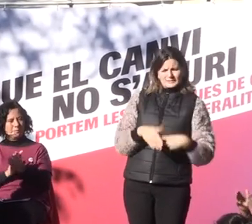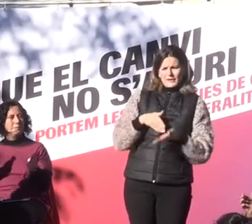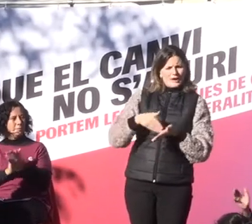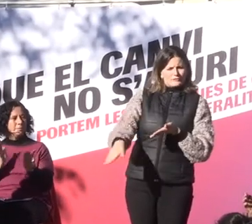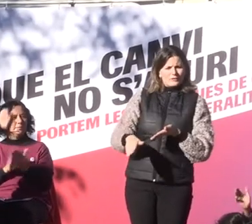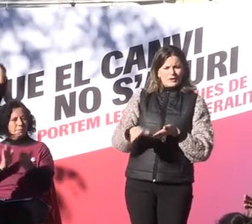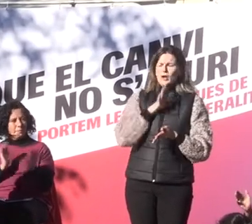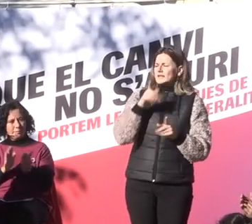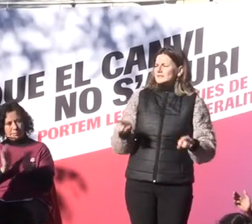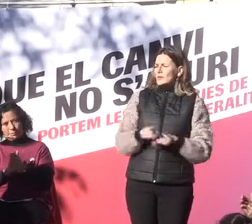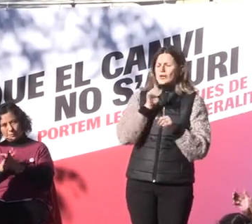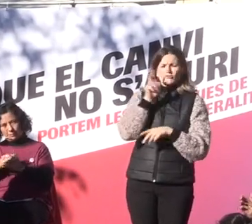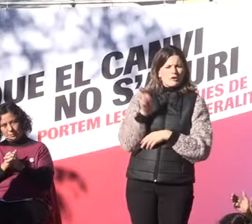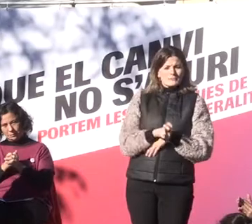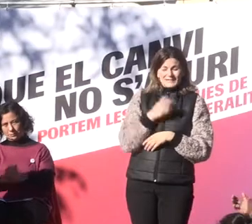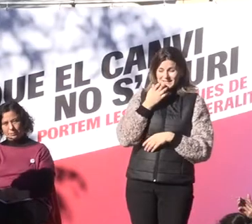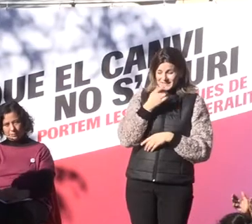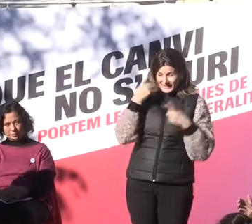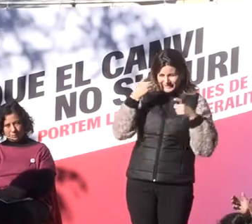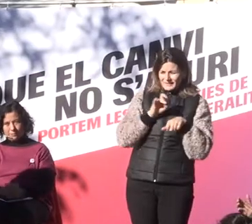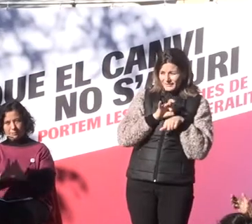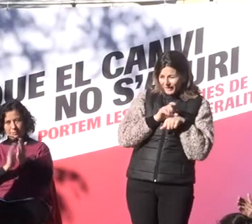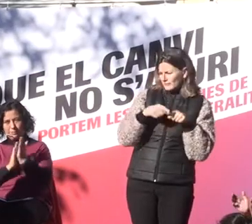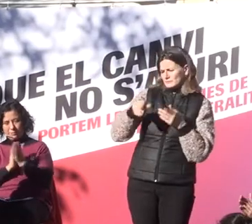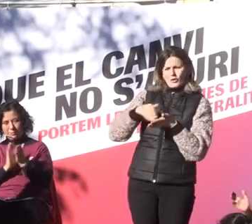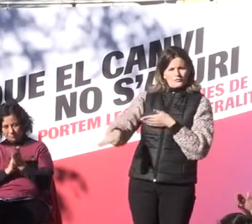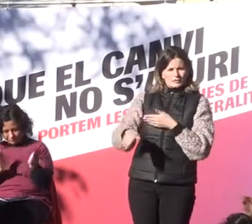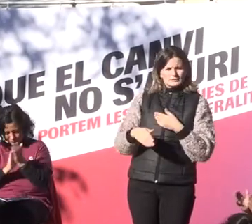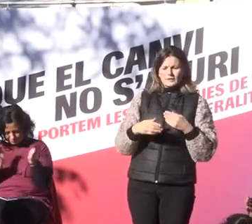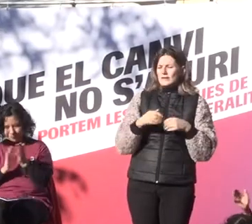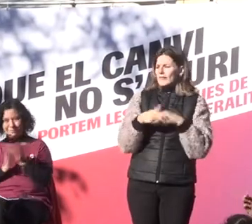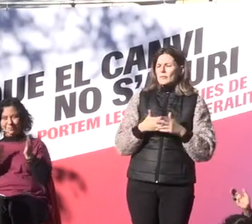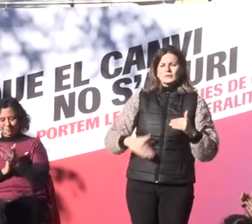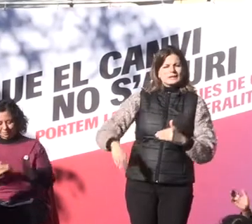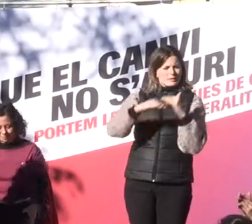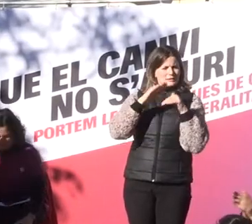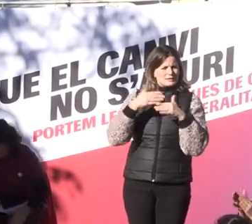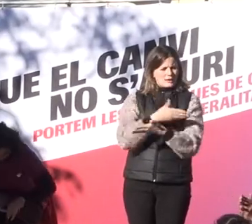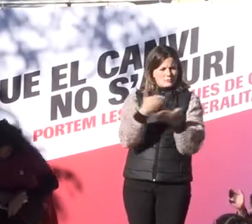por razón de su origen y vamos a defender la igualdad y la democracia para todos muchas gracias